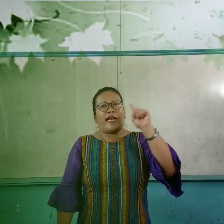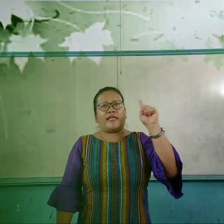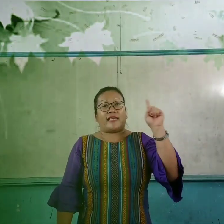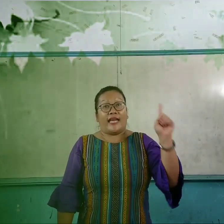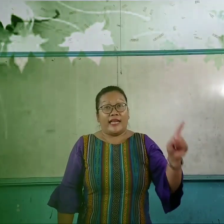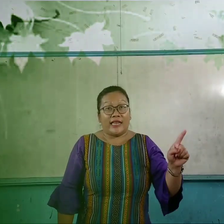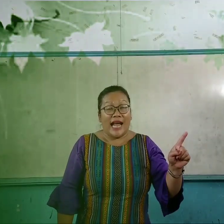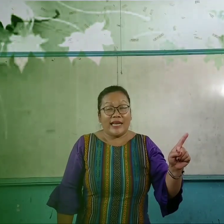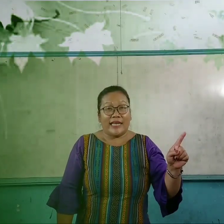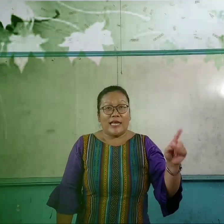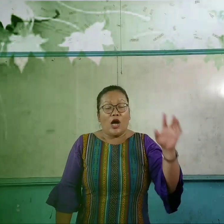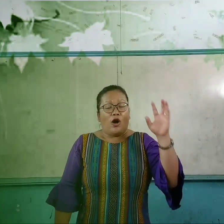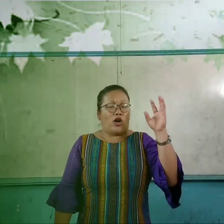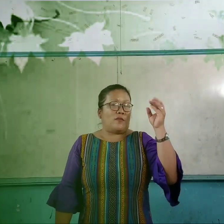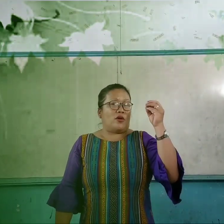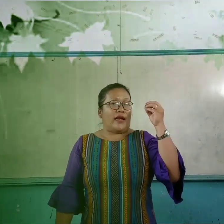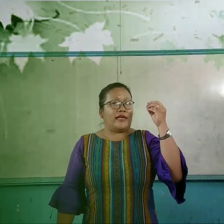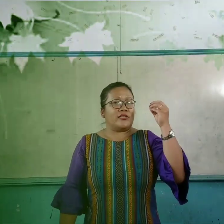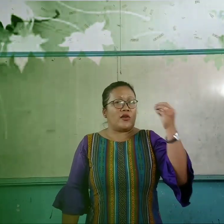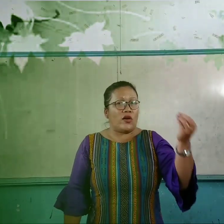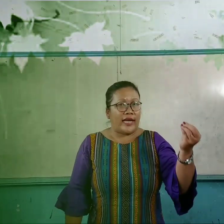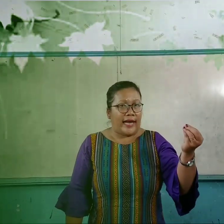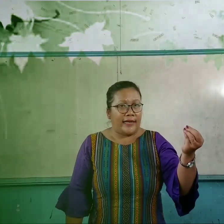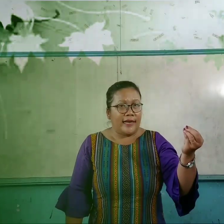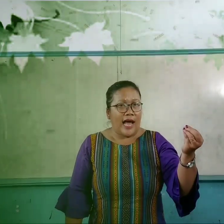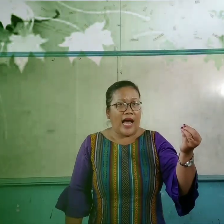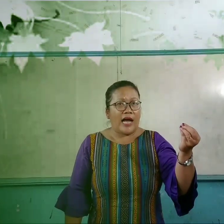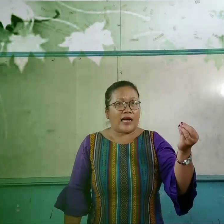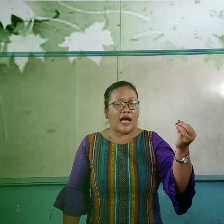poliferase ini tadi hormon estrogen akan